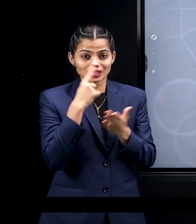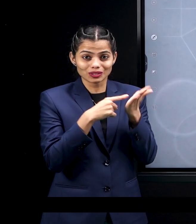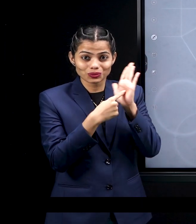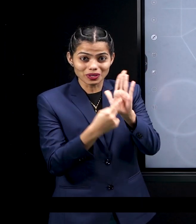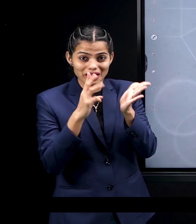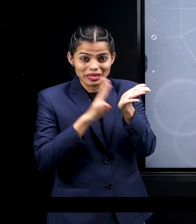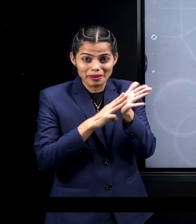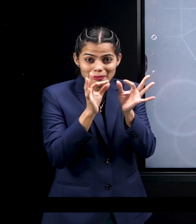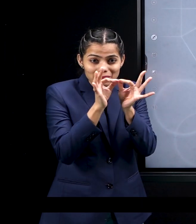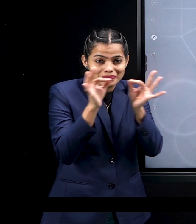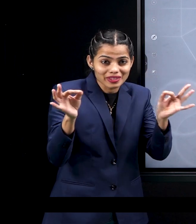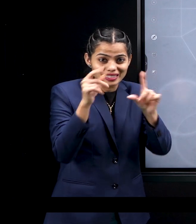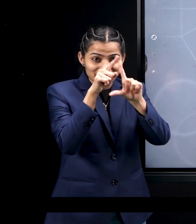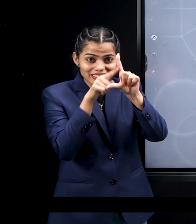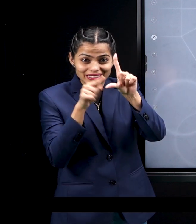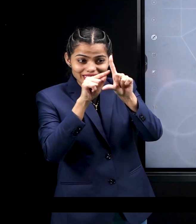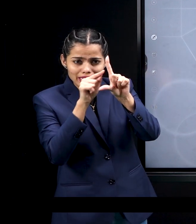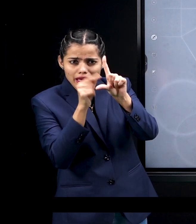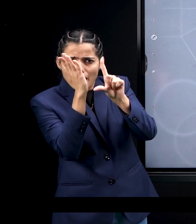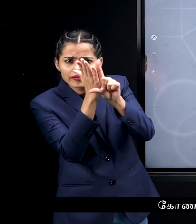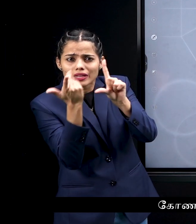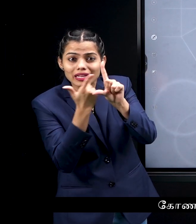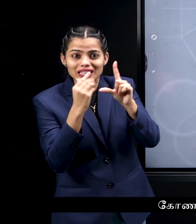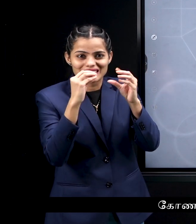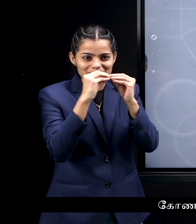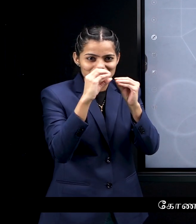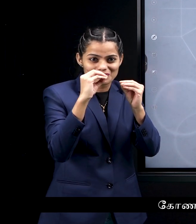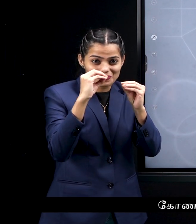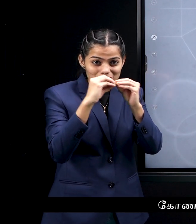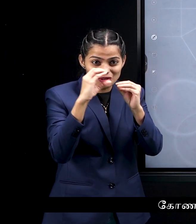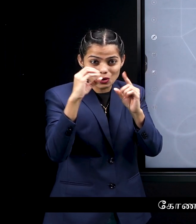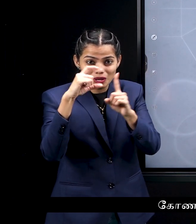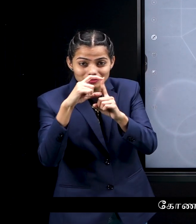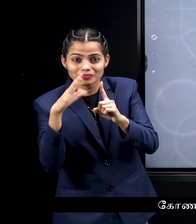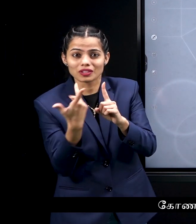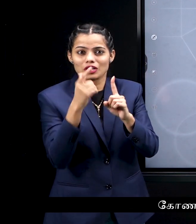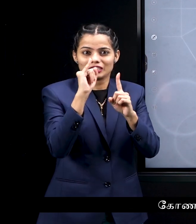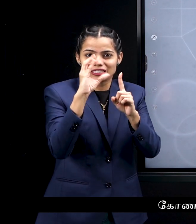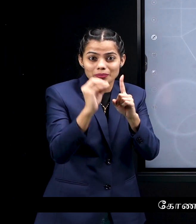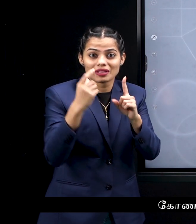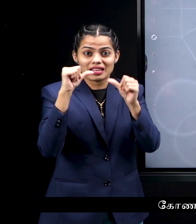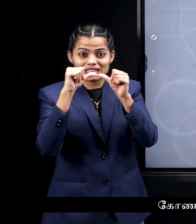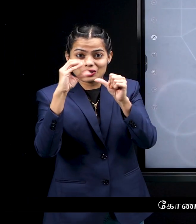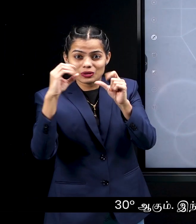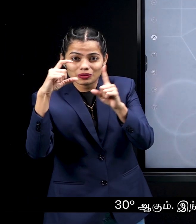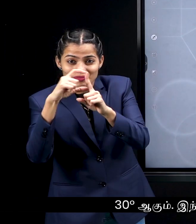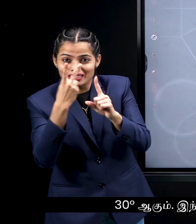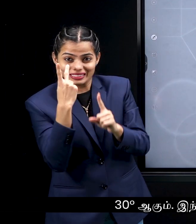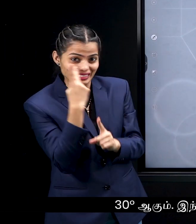மேலே உள்ள படத்தில் BOD கோணத்தின் அளவு 60 பாகை மற்றும் கோணம் AOD 30 பாகை